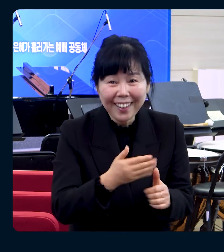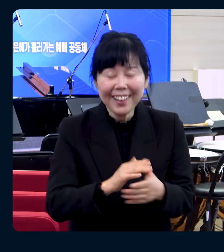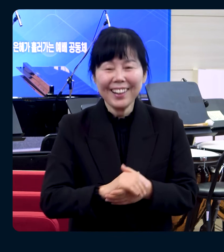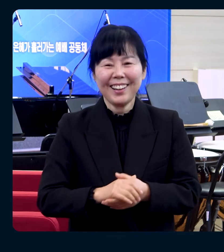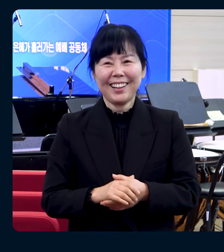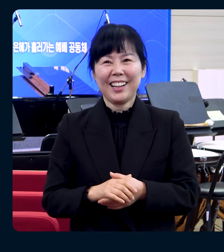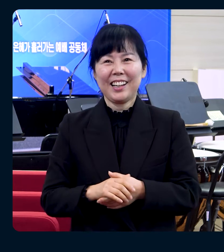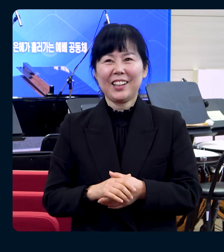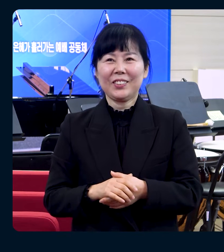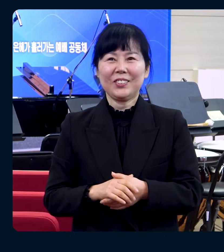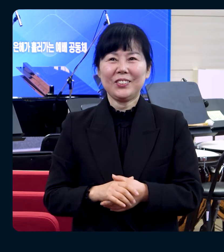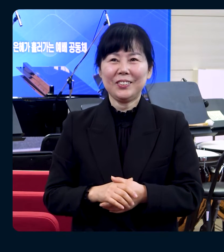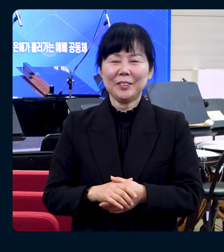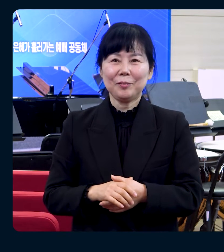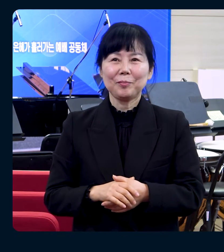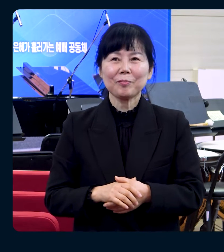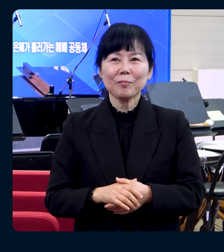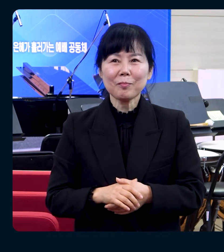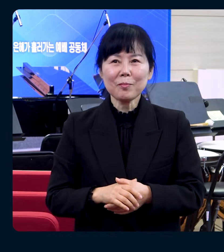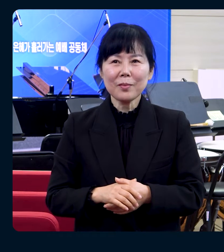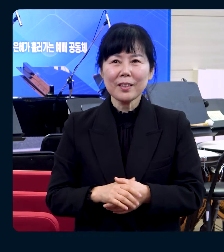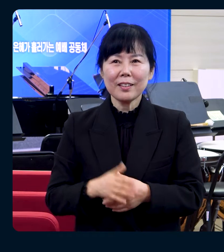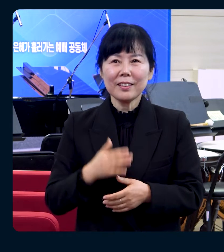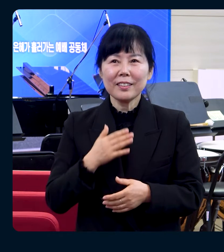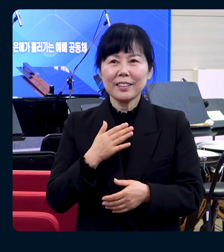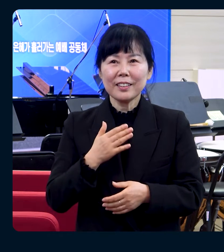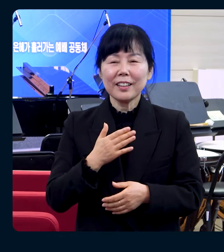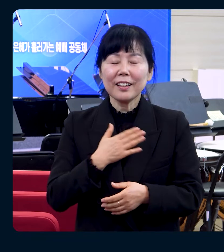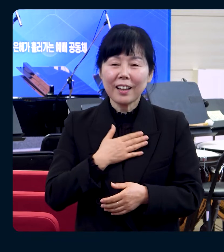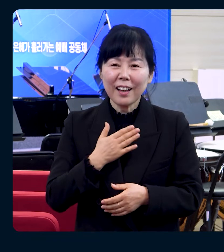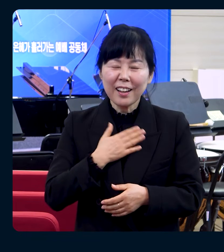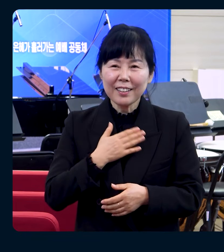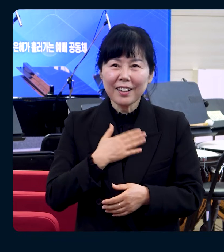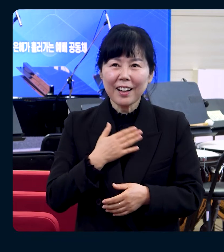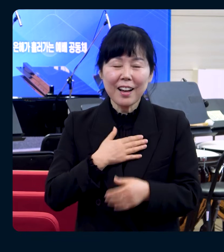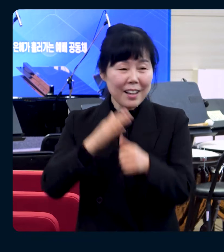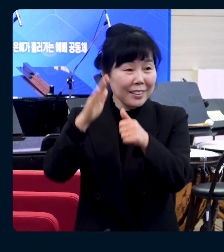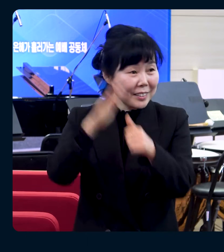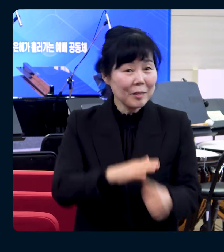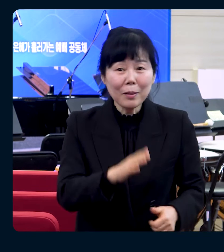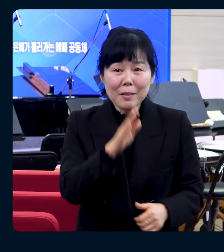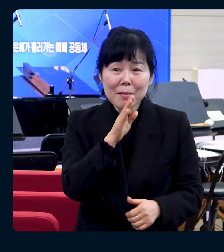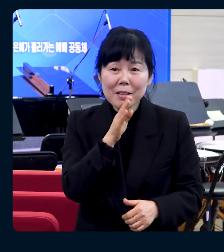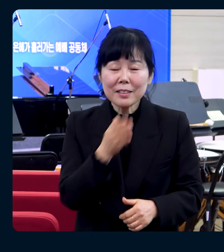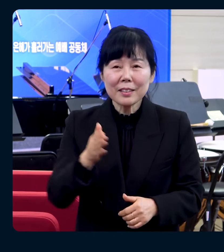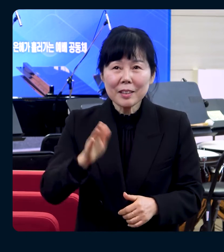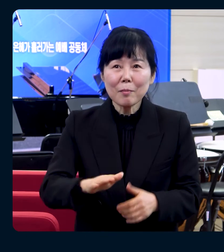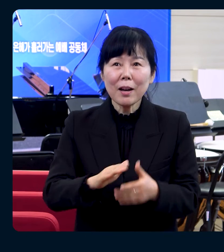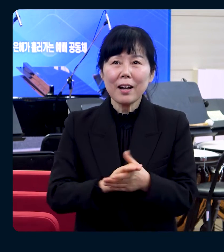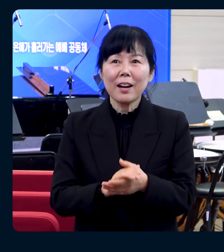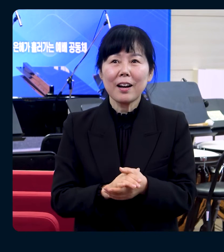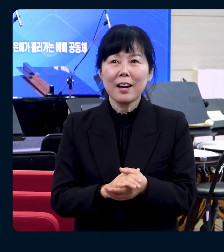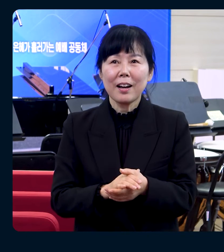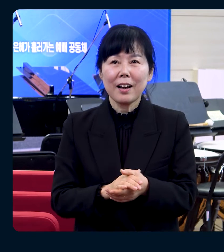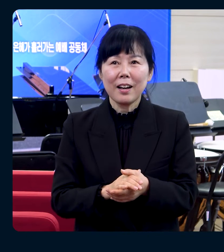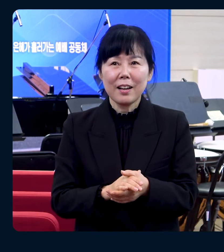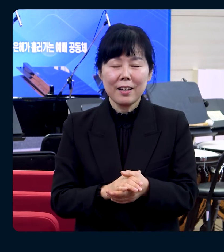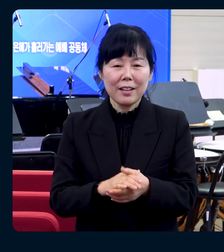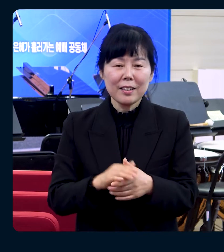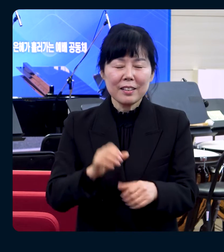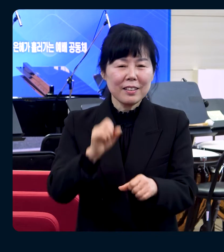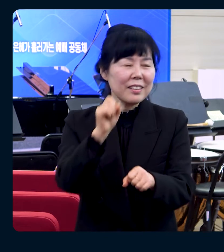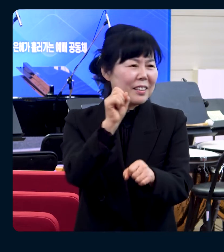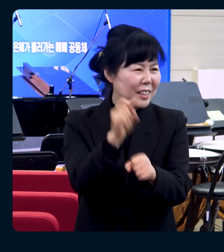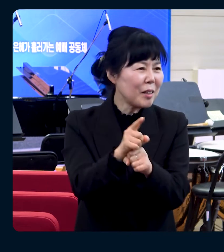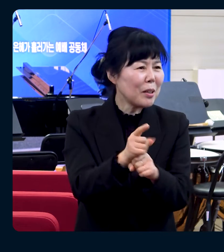그런데 알고 보니까 자기가 그 떨어진 사람 중에 첫 번째도 아니고 사실 자기 앞에 몇 명 더 있었는데 다 딴 데